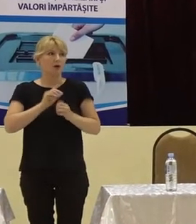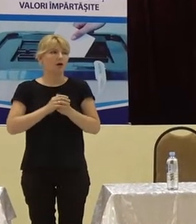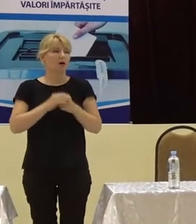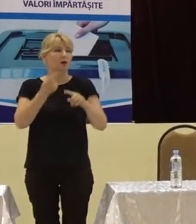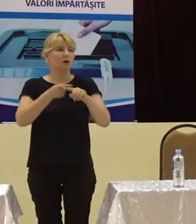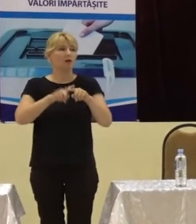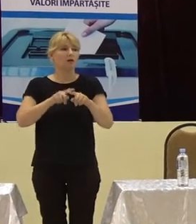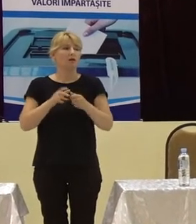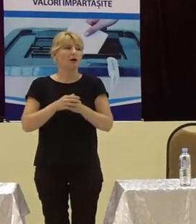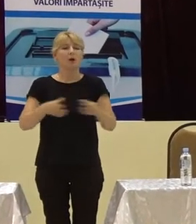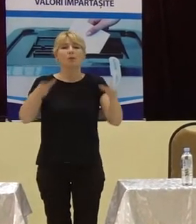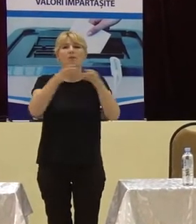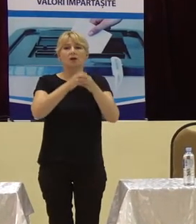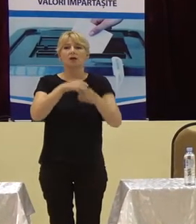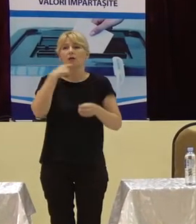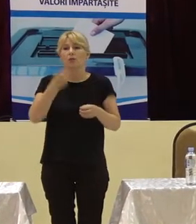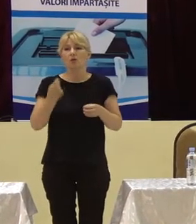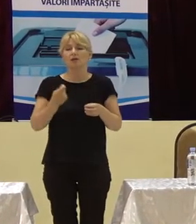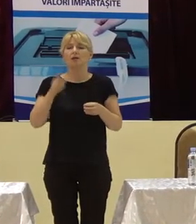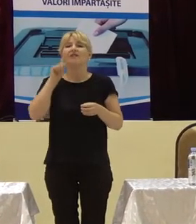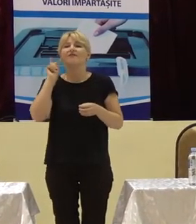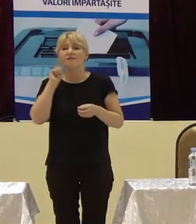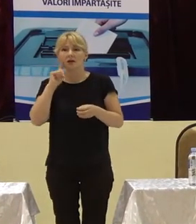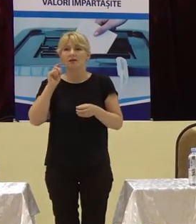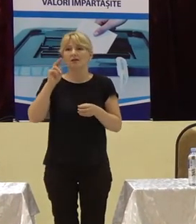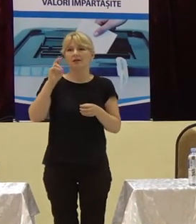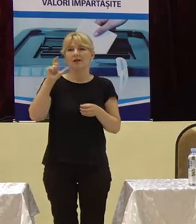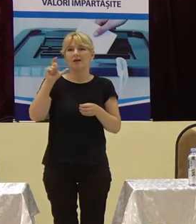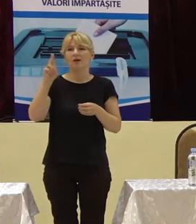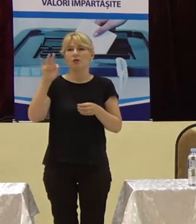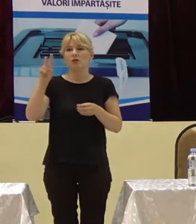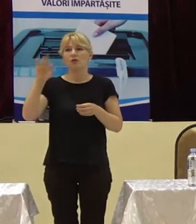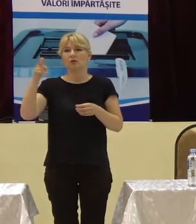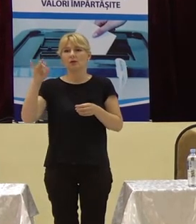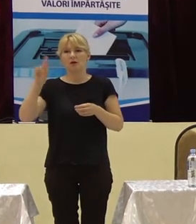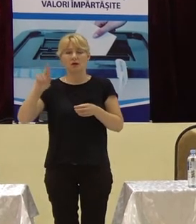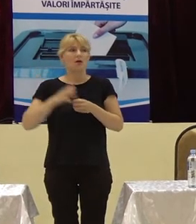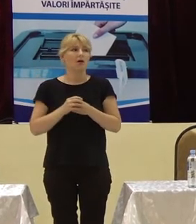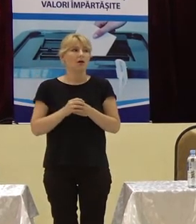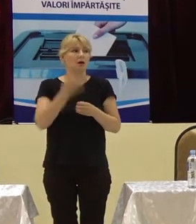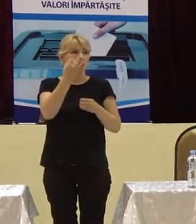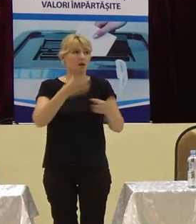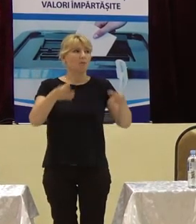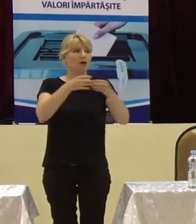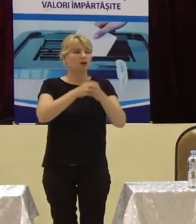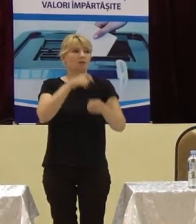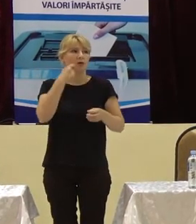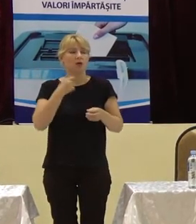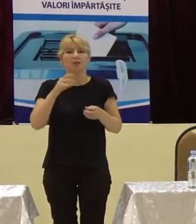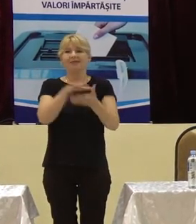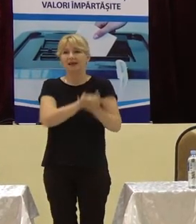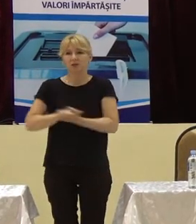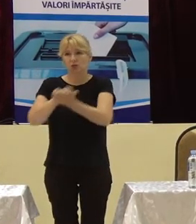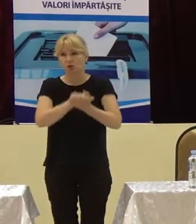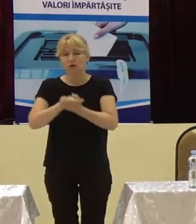vorba despre Partidul Politic Verde Ecologist, Partidul Politic Partidul Unității Naționale